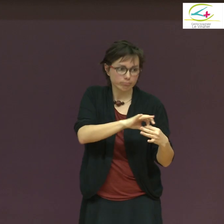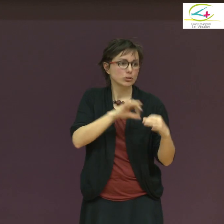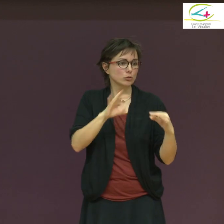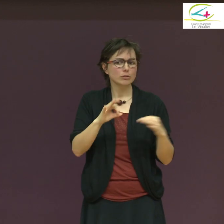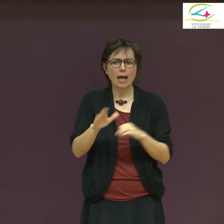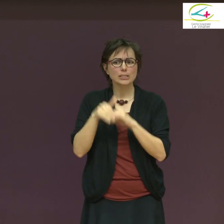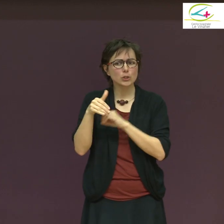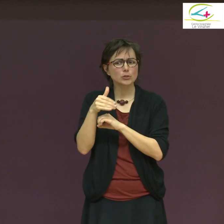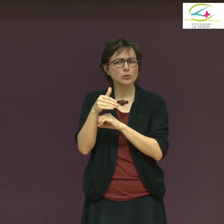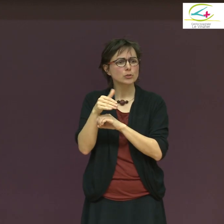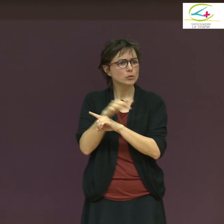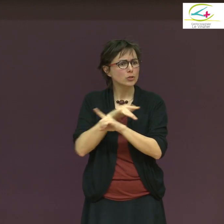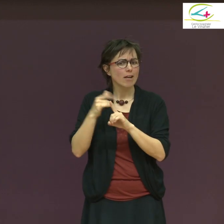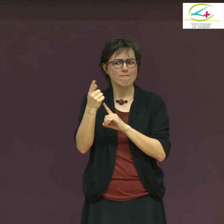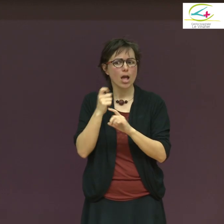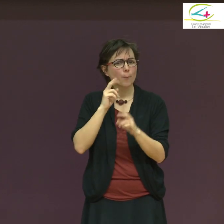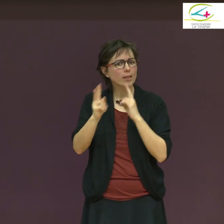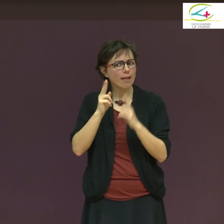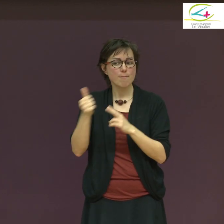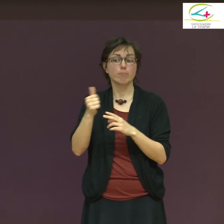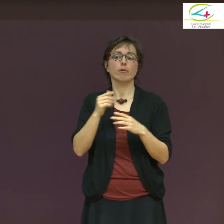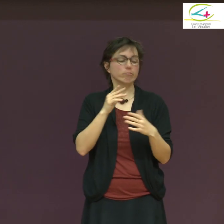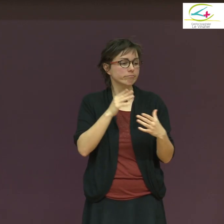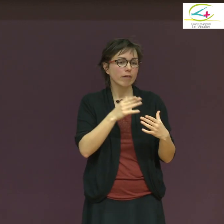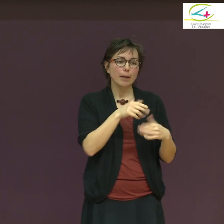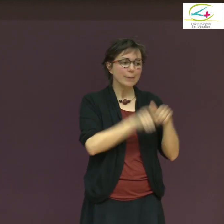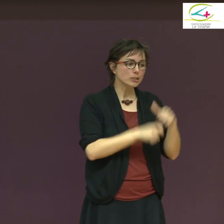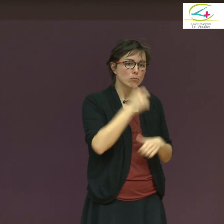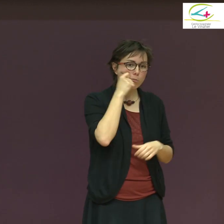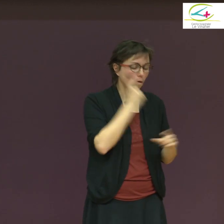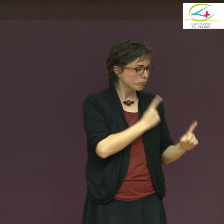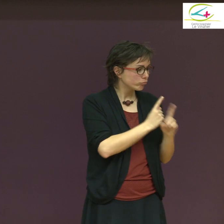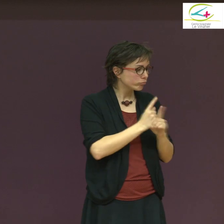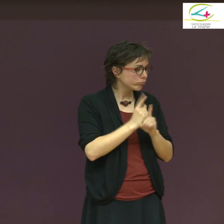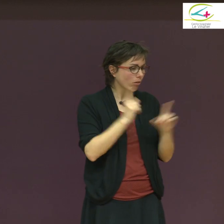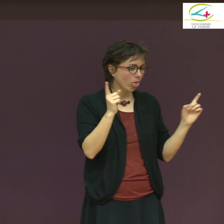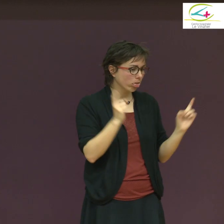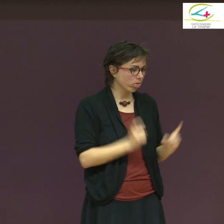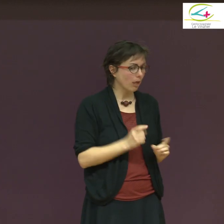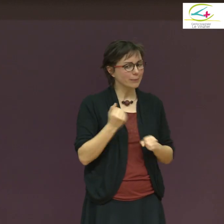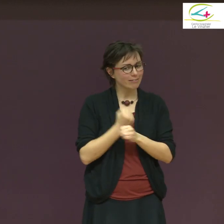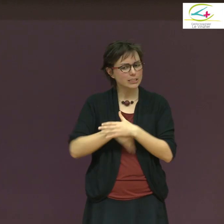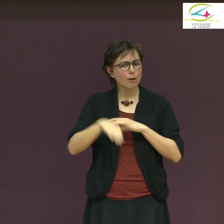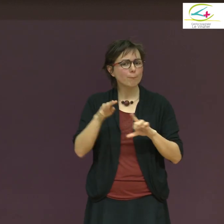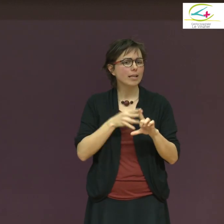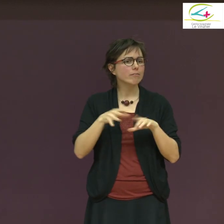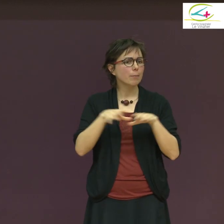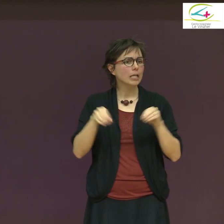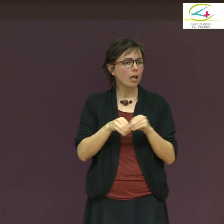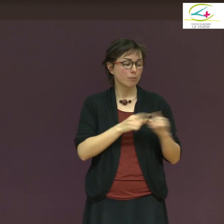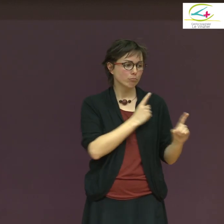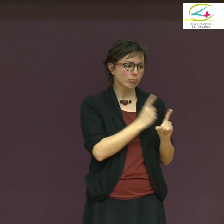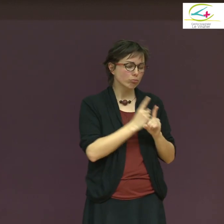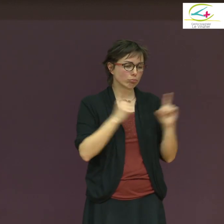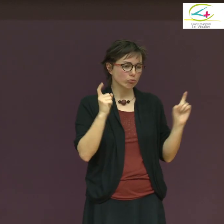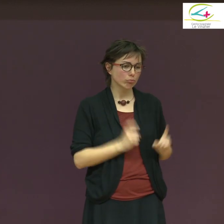assistante sociale de Bretagne qui a fait le constat qu'il y avait plus de gamins qui venaient la voir. Elle travaillait en planning familial. Et c'est qu'ils sont où? Soit